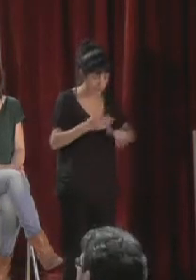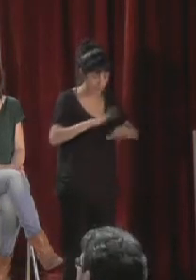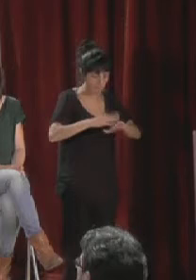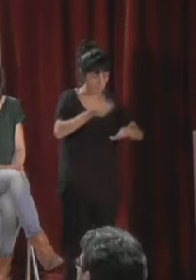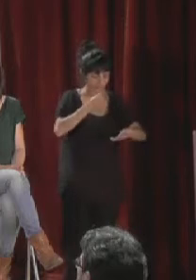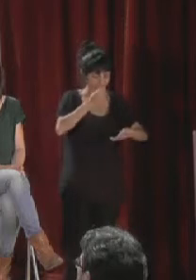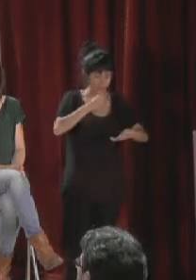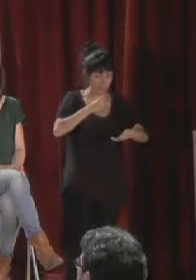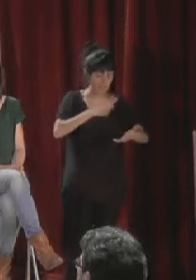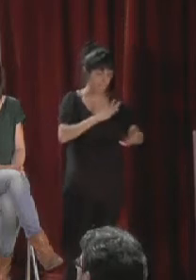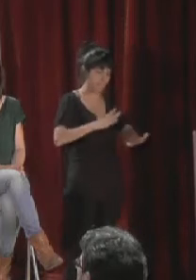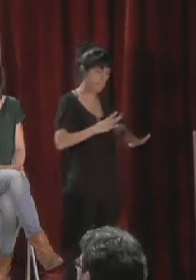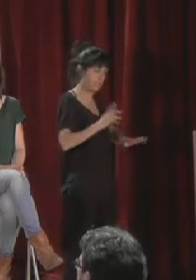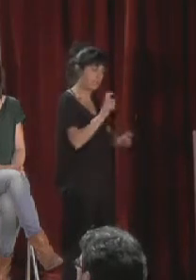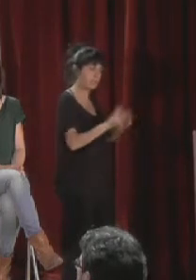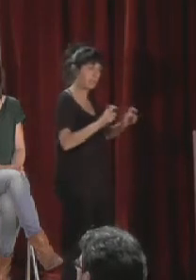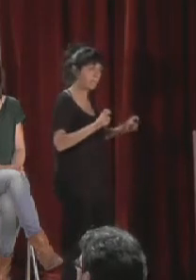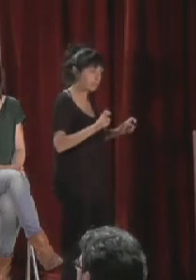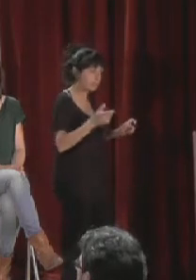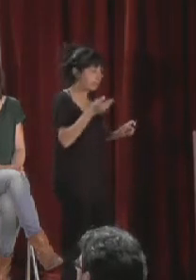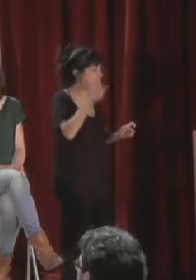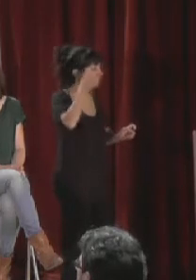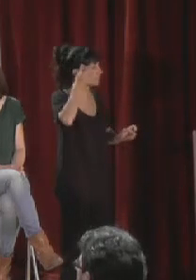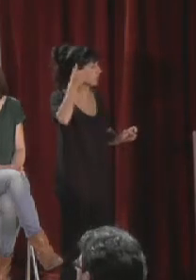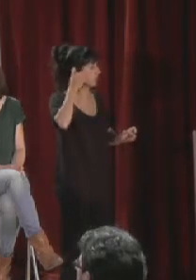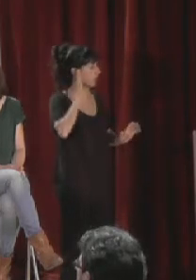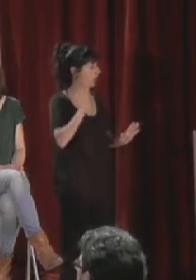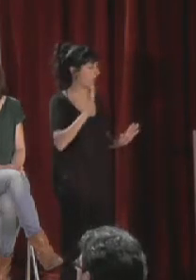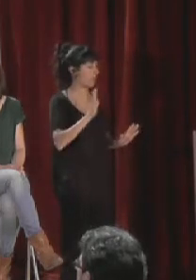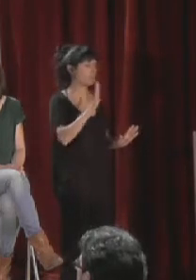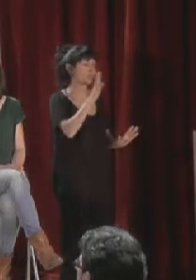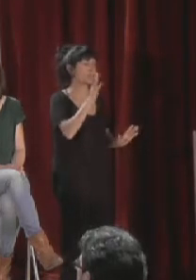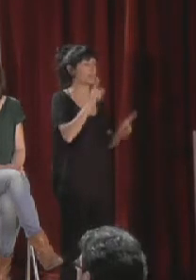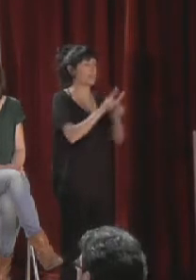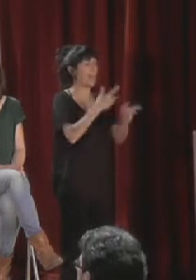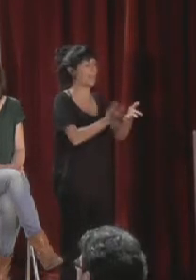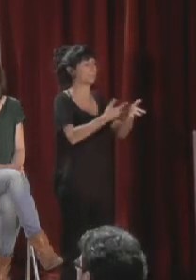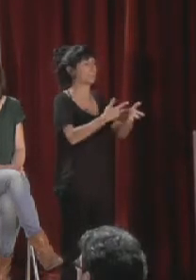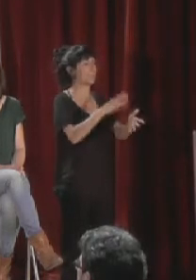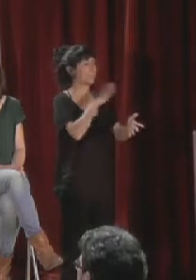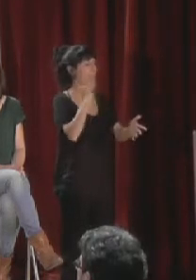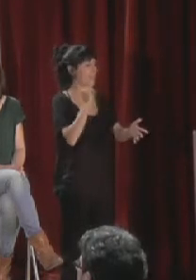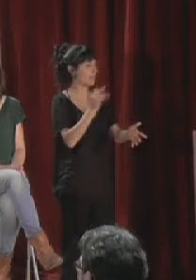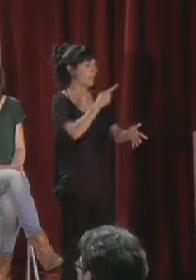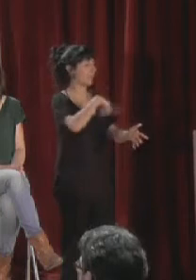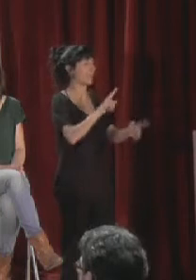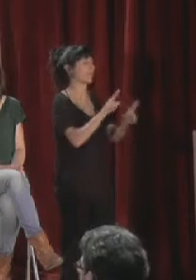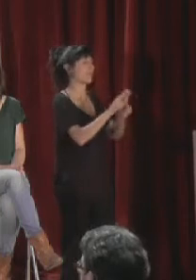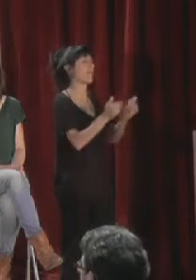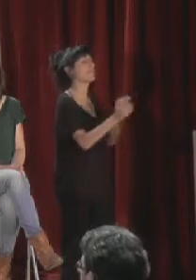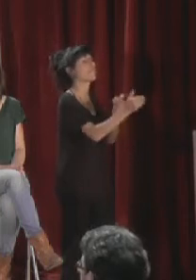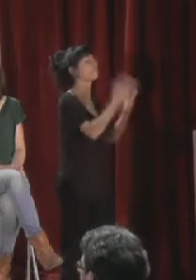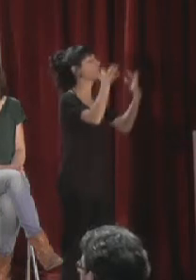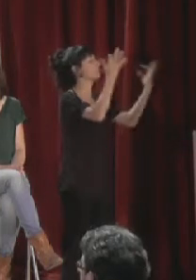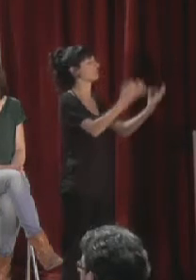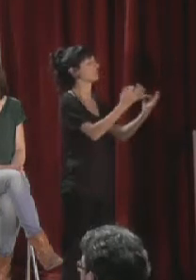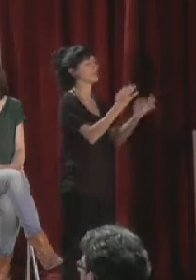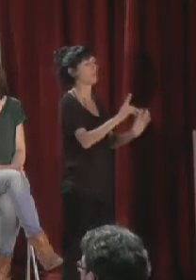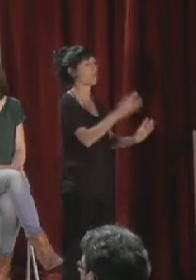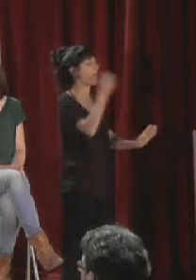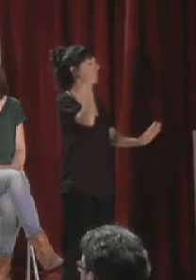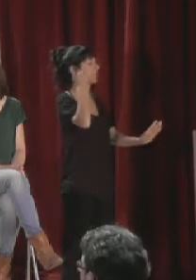uns privilexiados que soamente por feito de ser de sangue azul teñen o seu futuro asegurado. Teñen todos os privilexios do